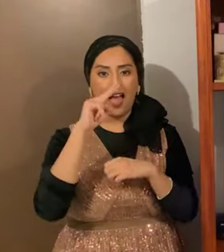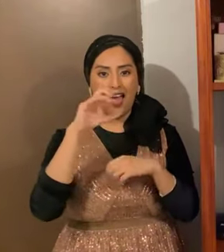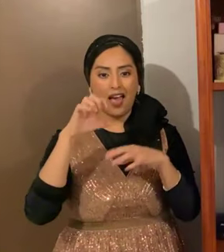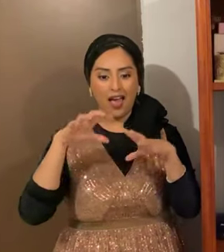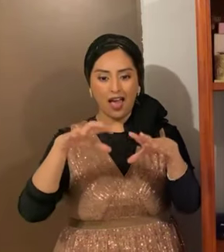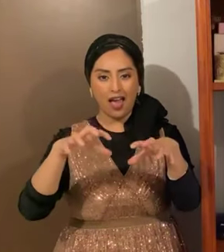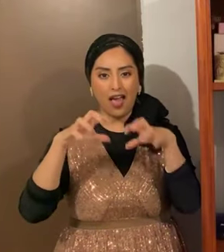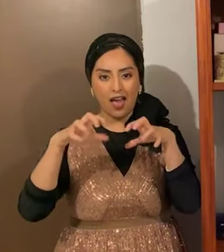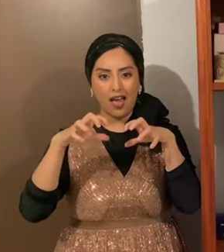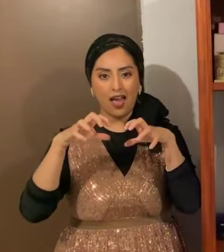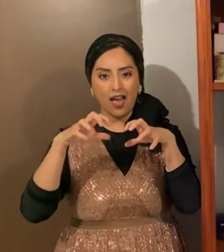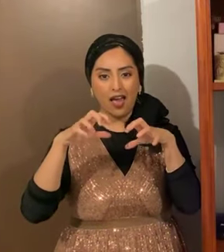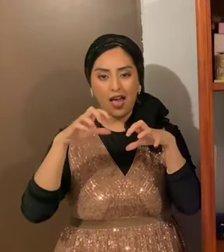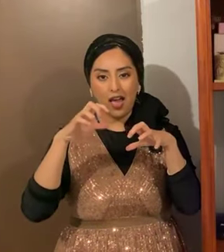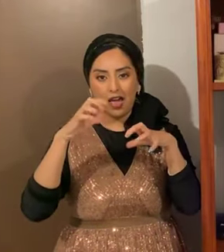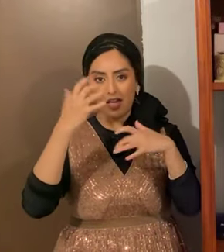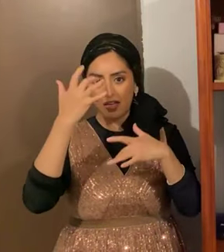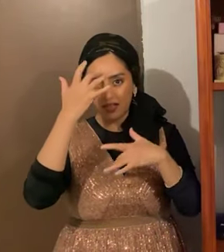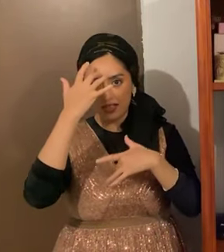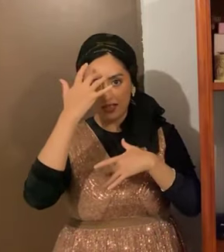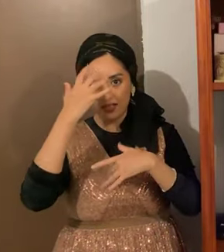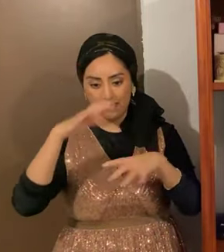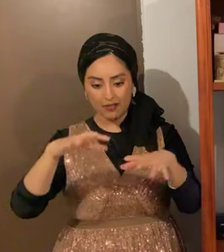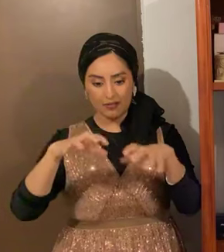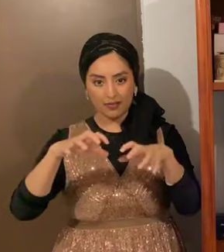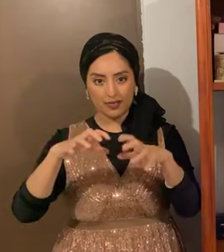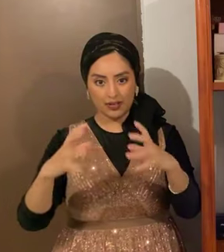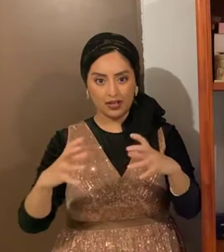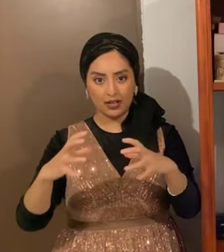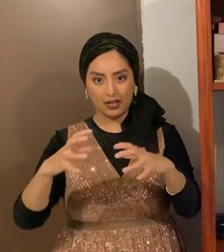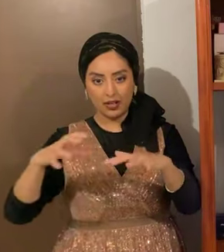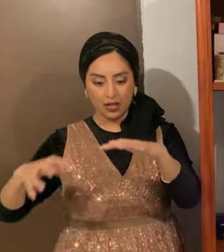de plantarle cara a los